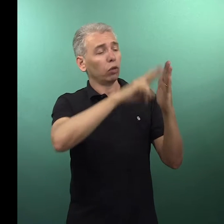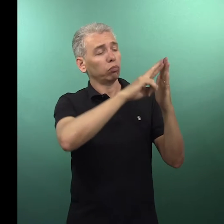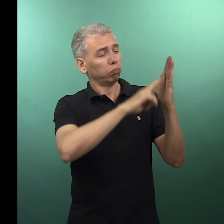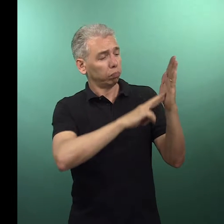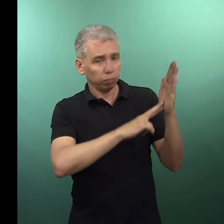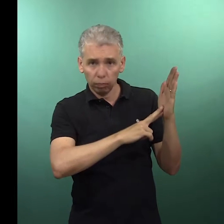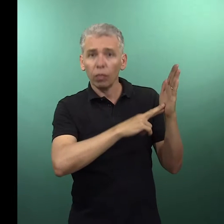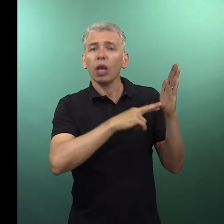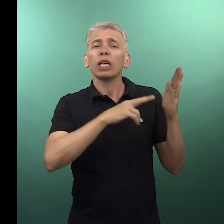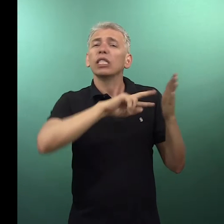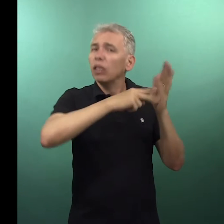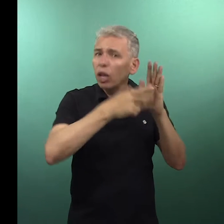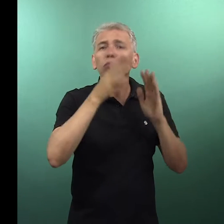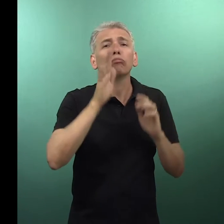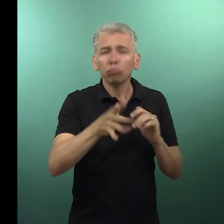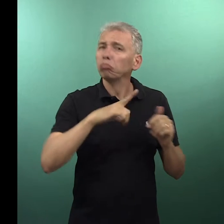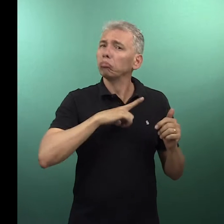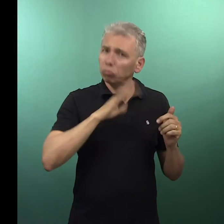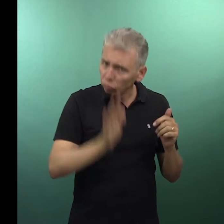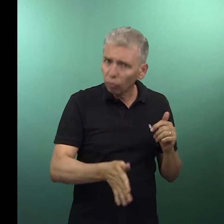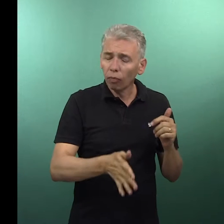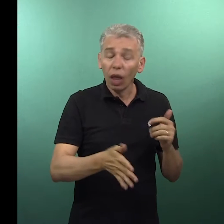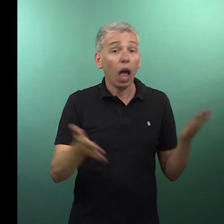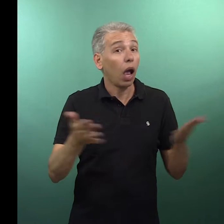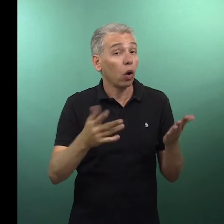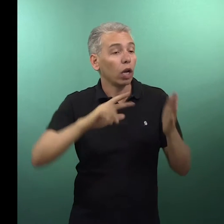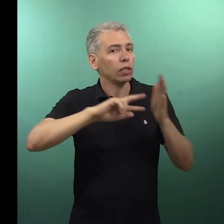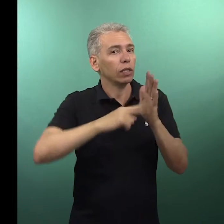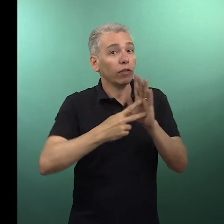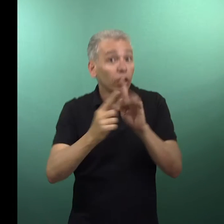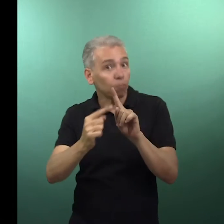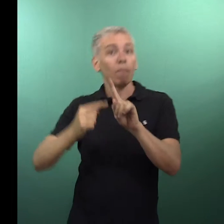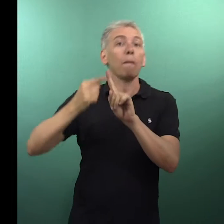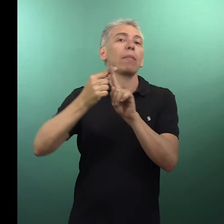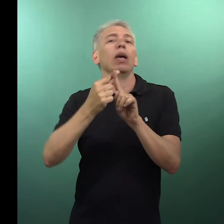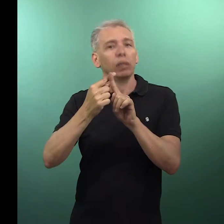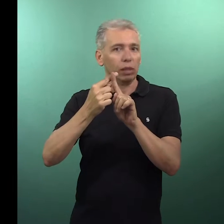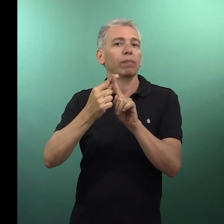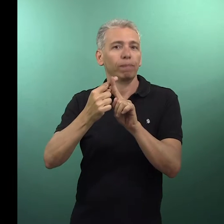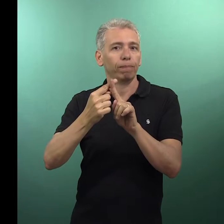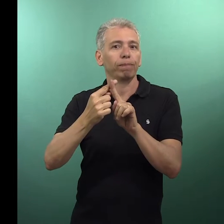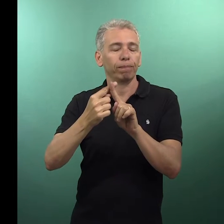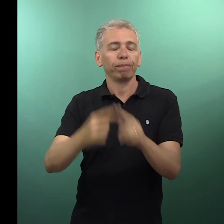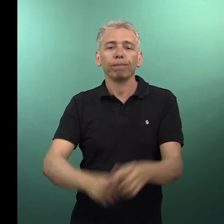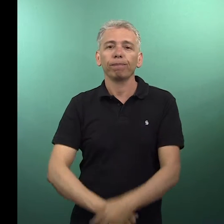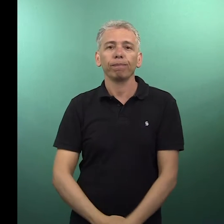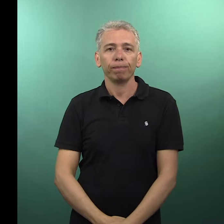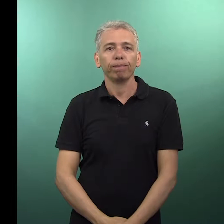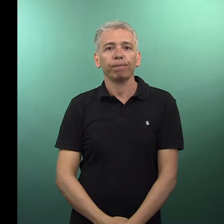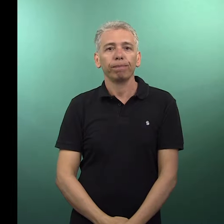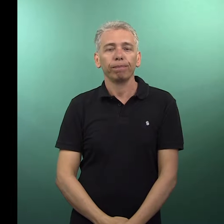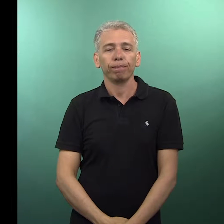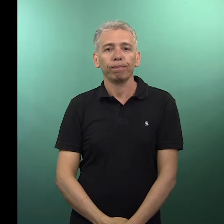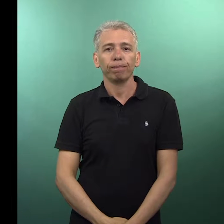definições inciso 1 acessibilidade possibilidade e condição de alcance para utilização com